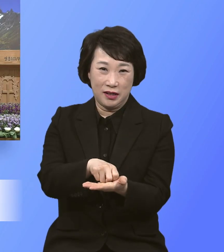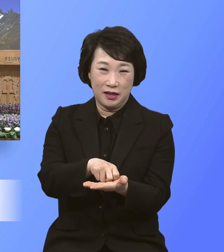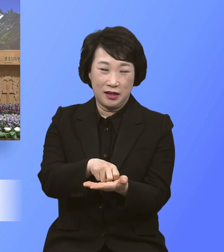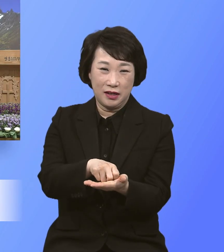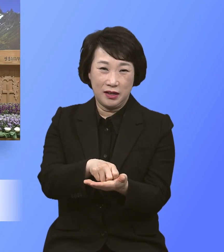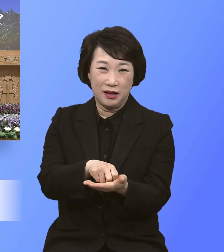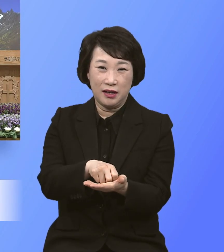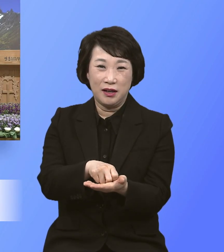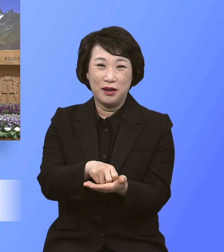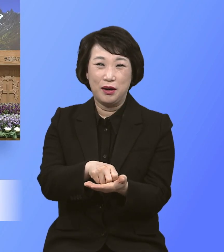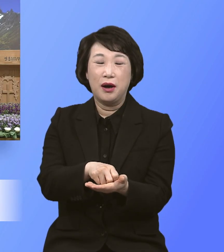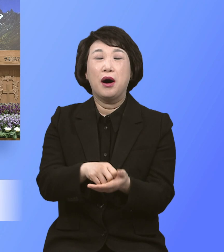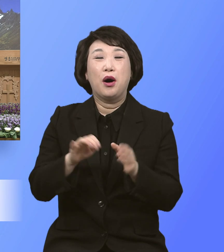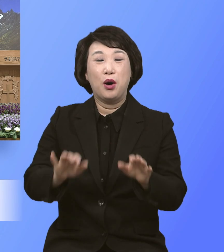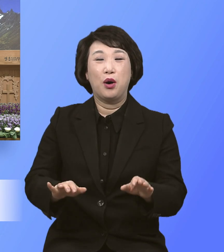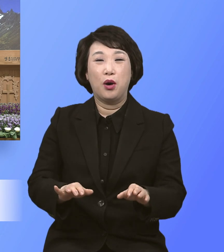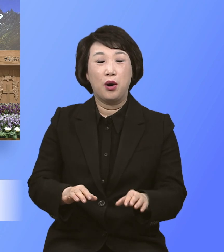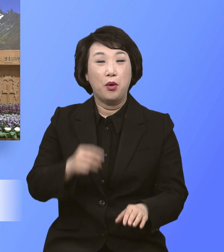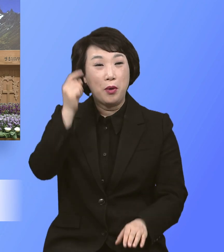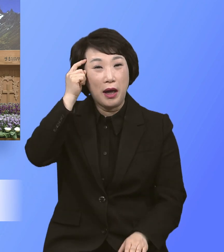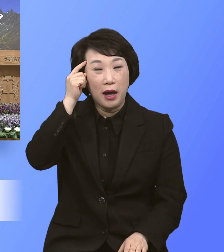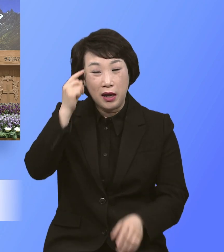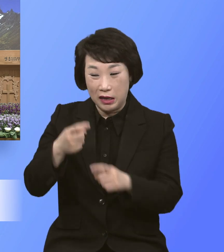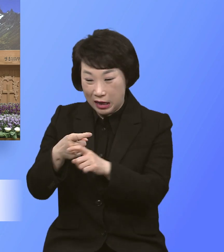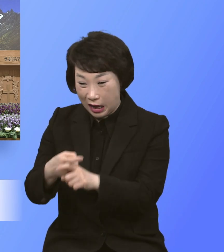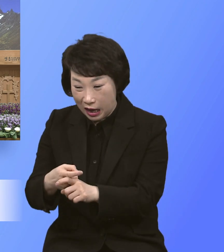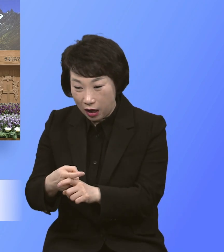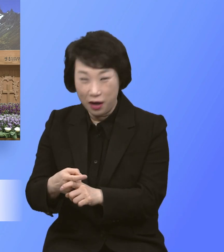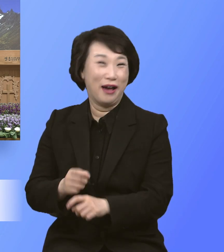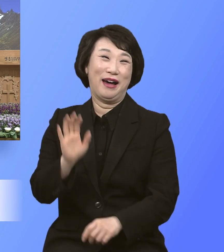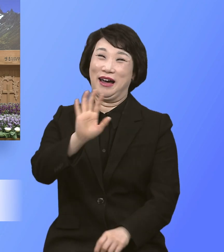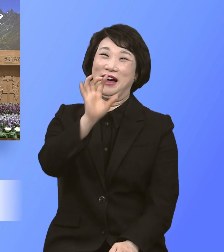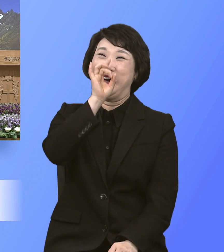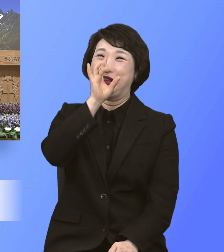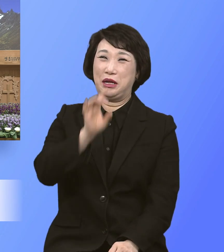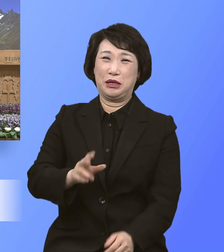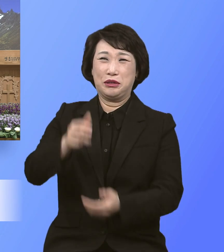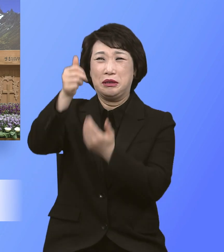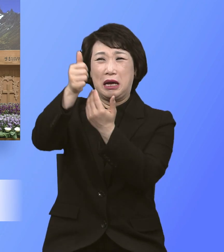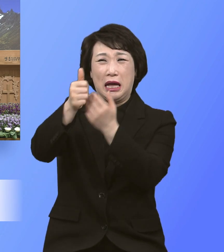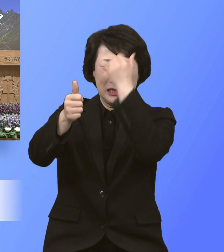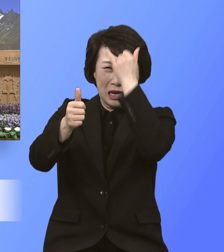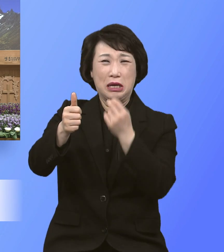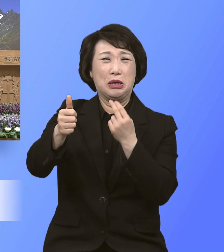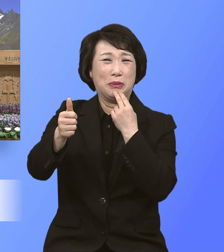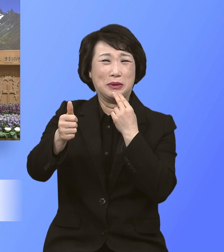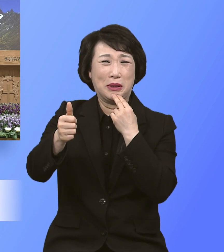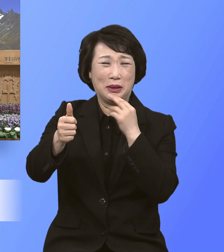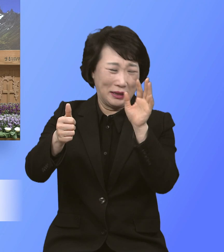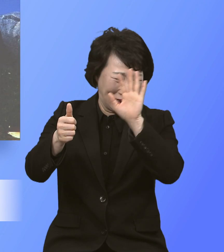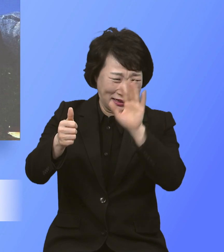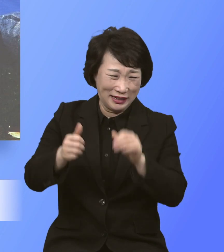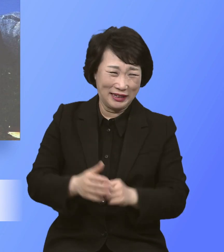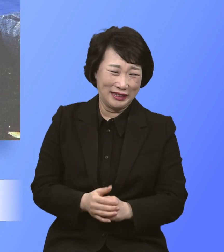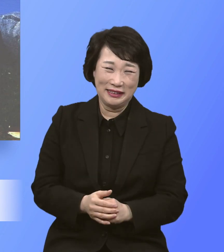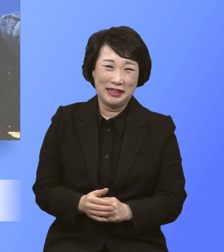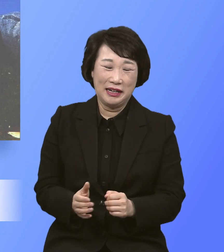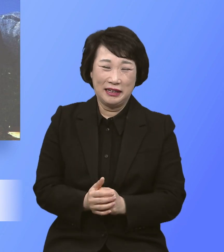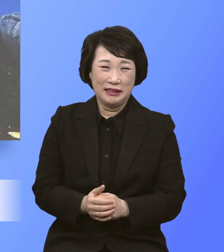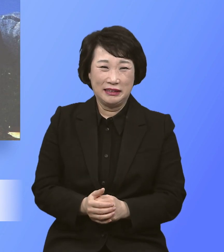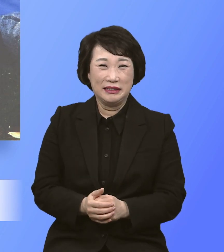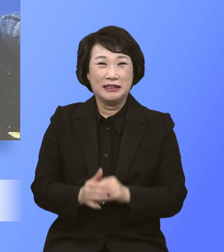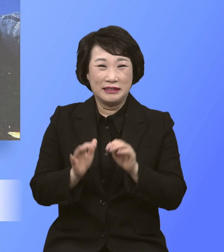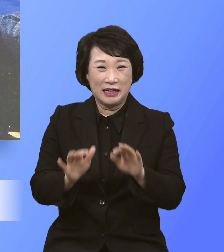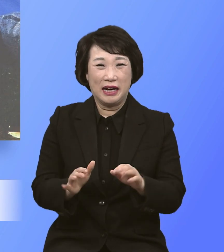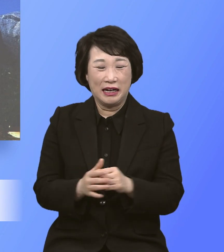왜? 다리를 개고 앉았기란 주님 앞에 너무 송구스럽고